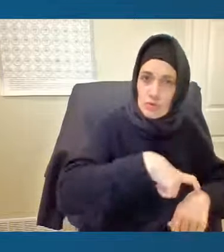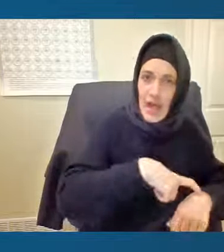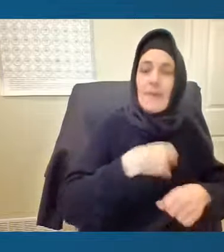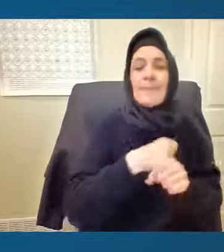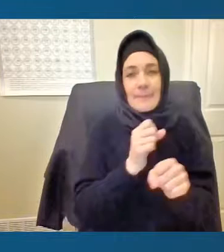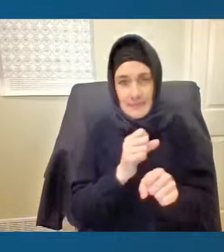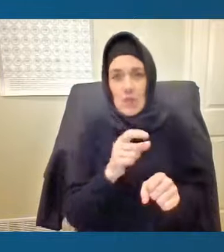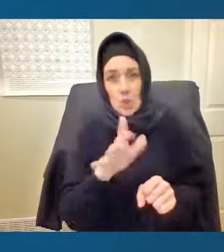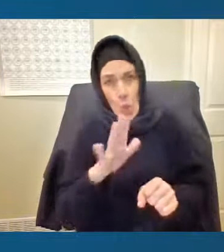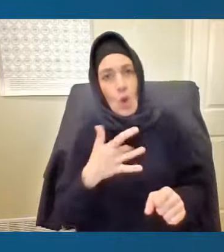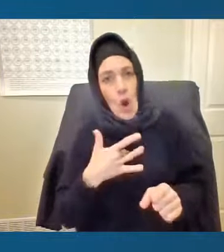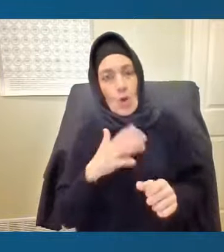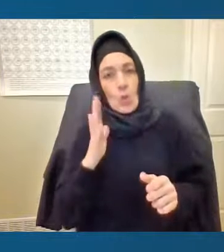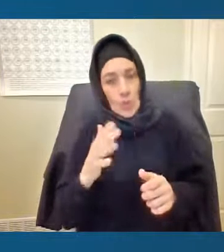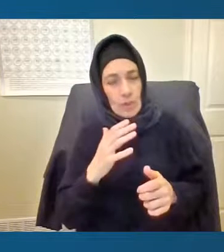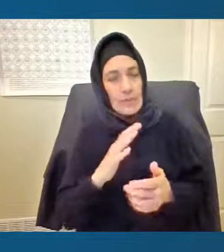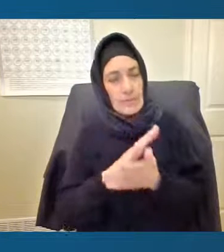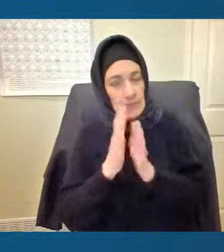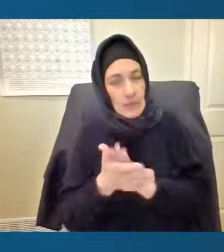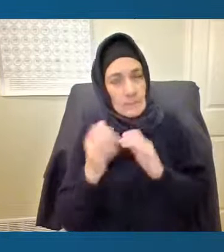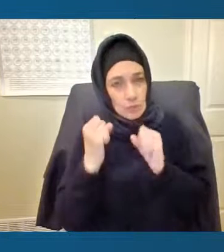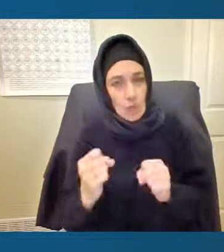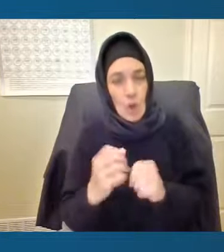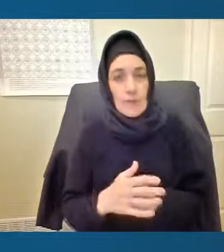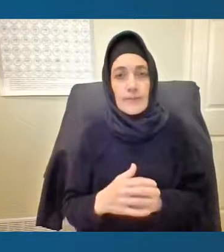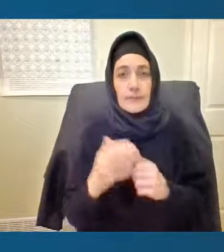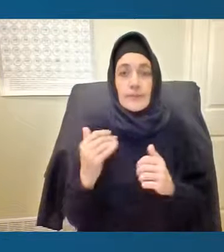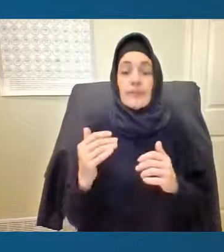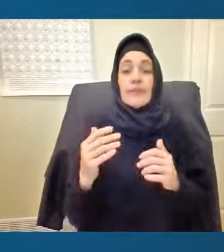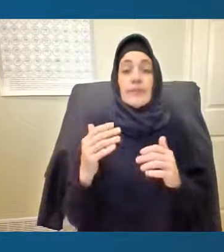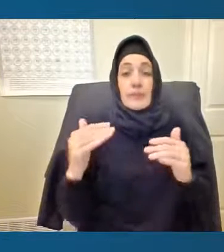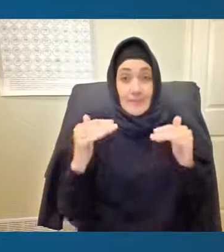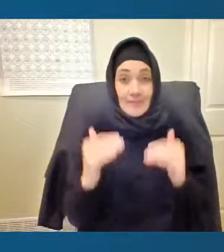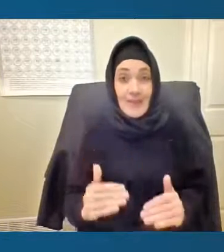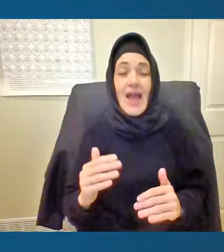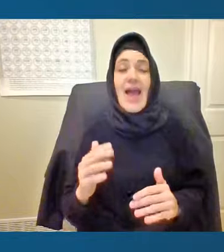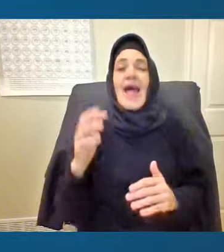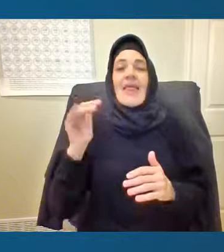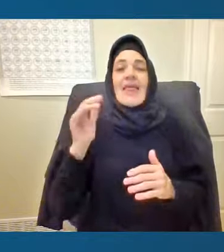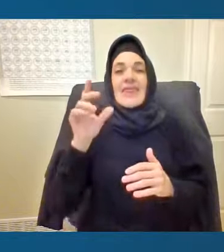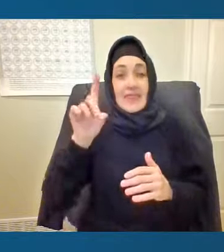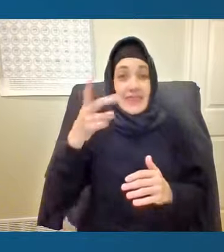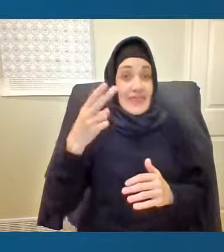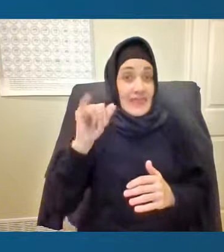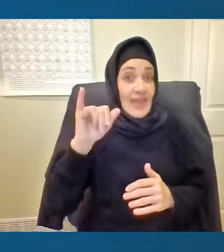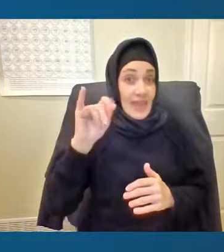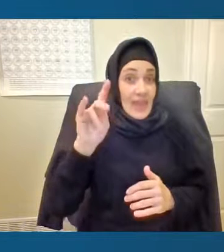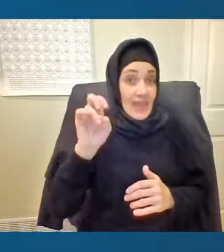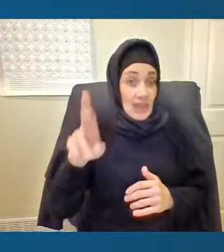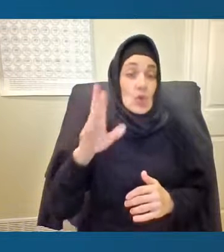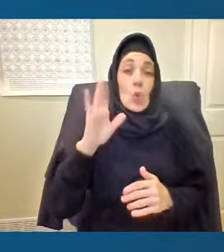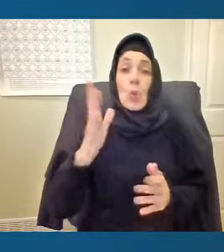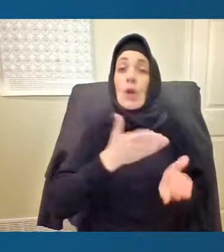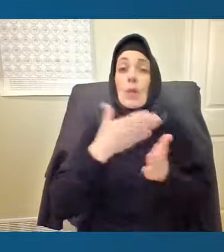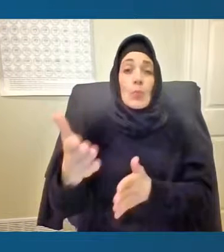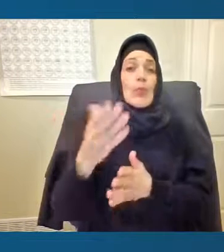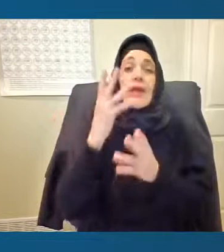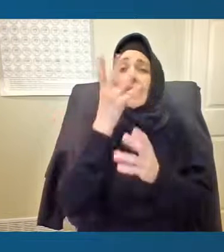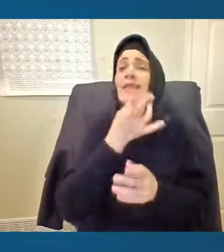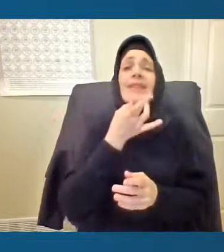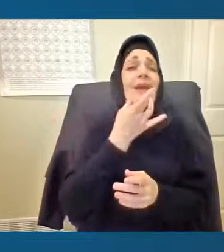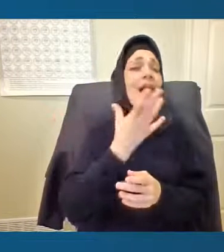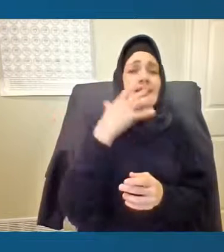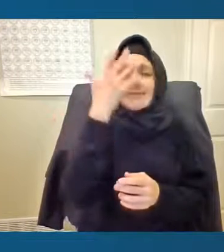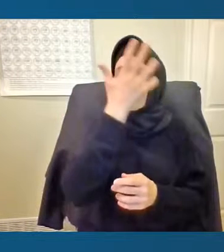وَالْوَجْهِ. Oh, Allah. It brings nur to your heart and your face. Right? So you get that dhikr in